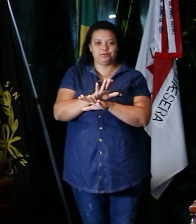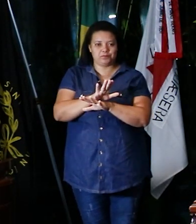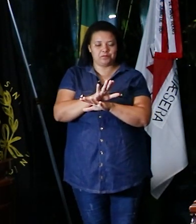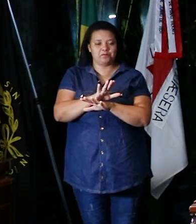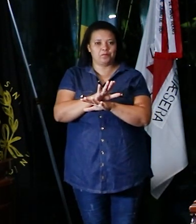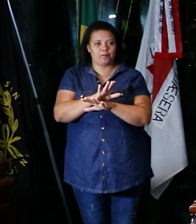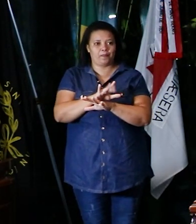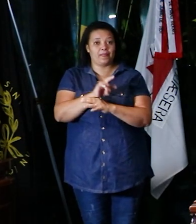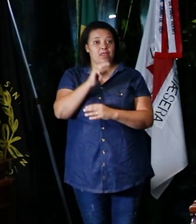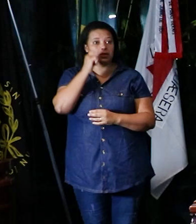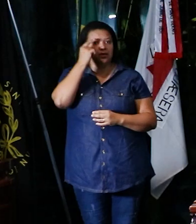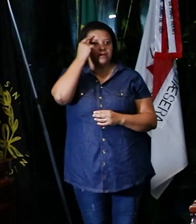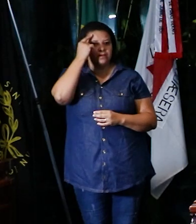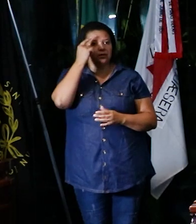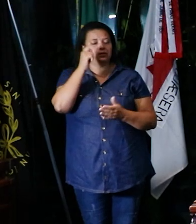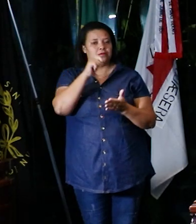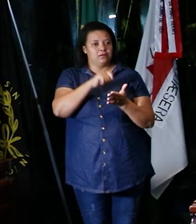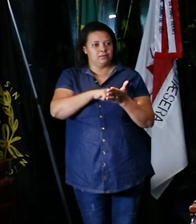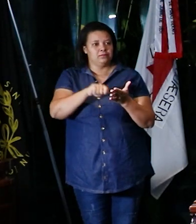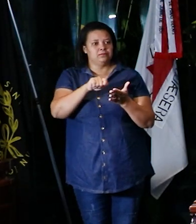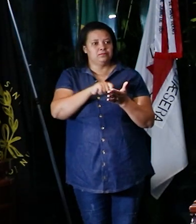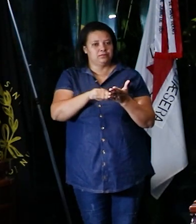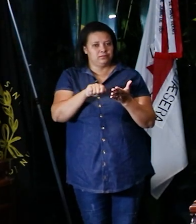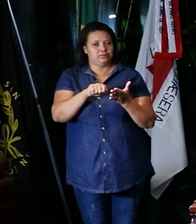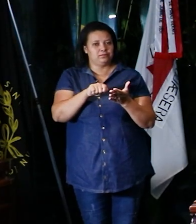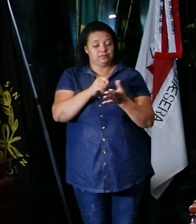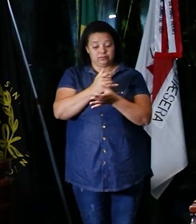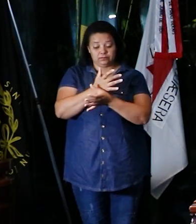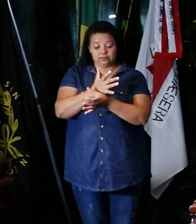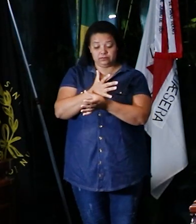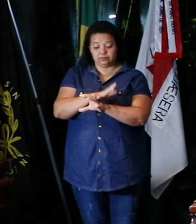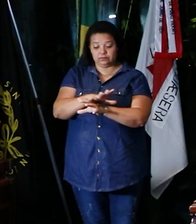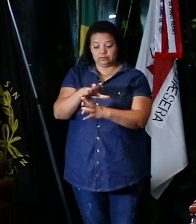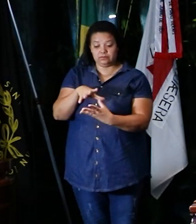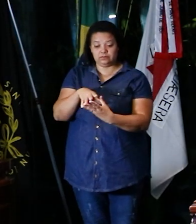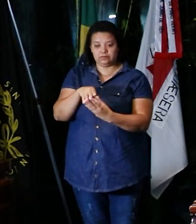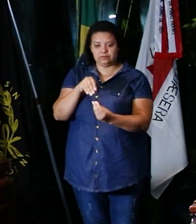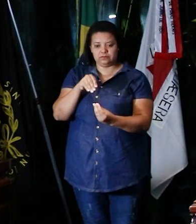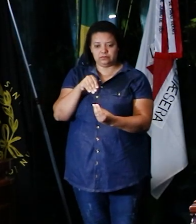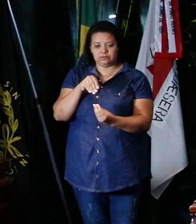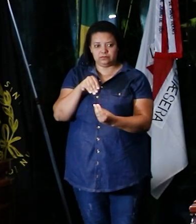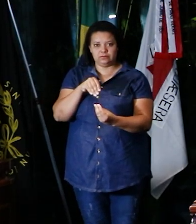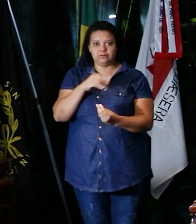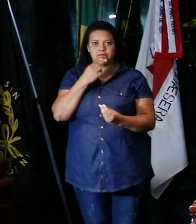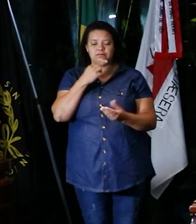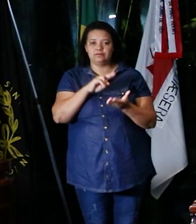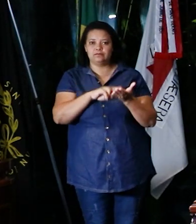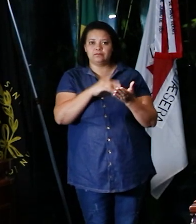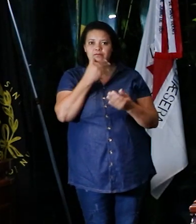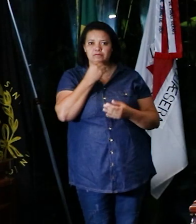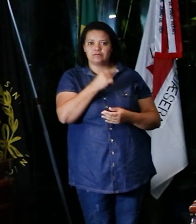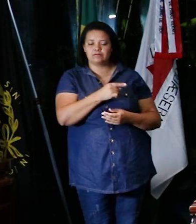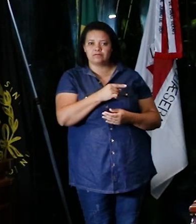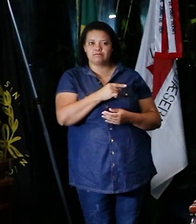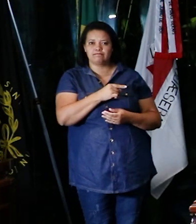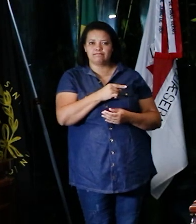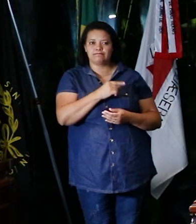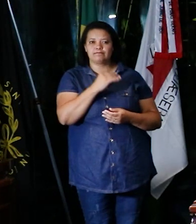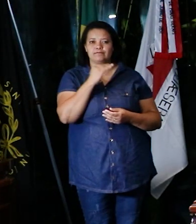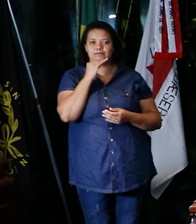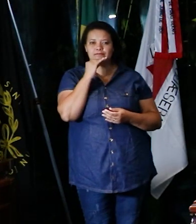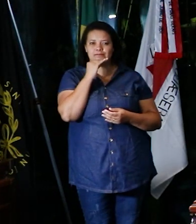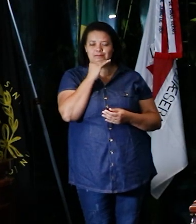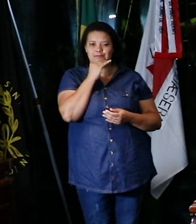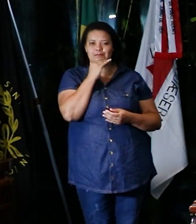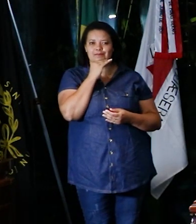de escrever e esvaziar a alma perturbou o meu carteiro, tanto quanto percebo no